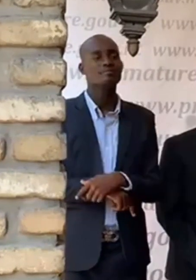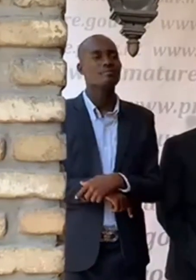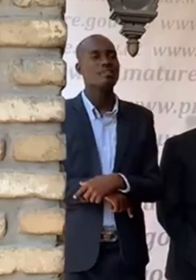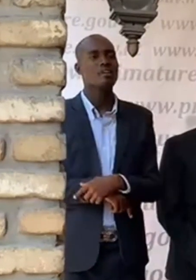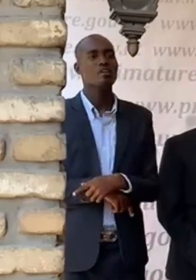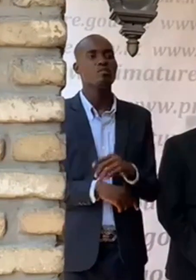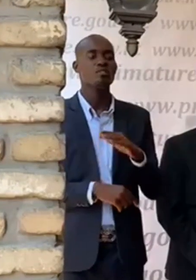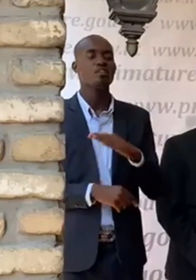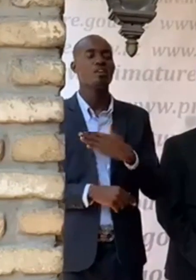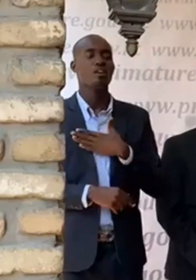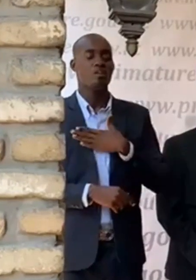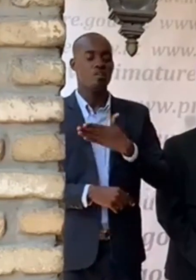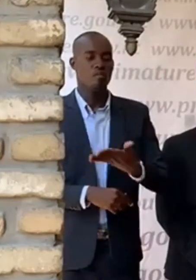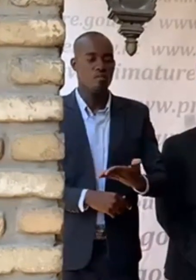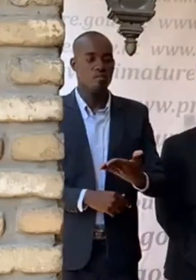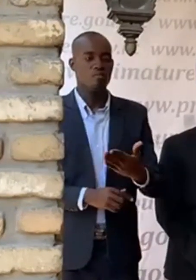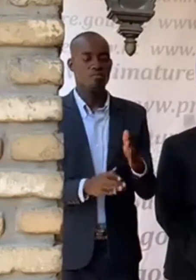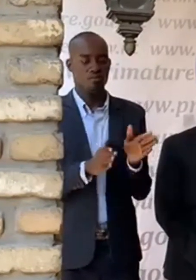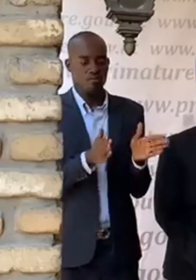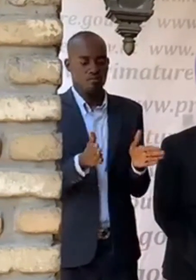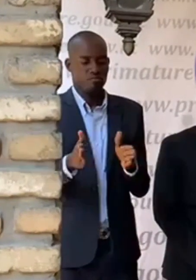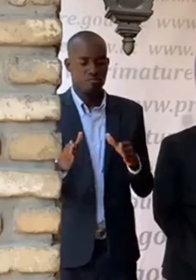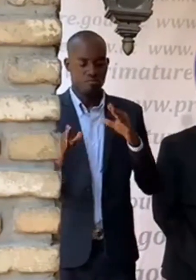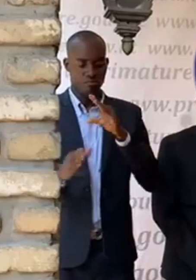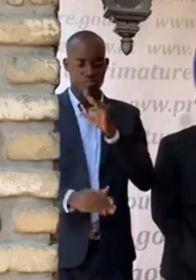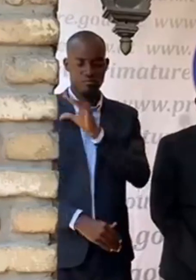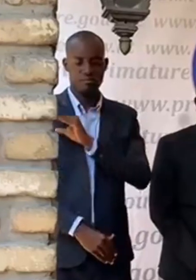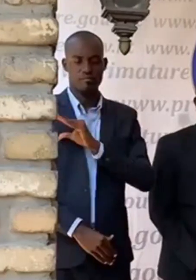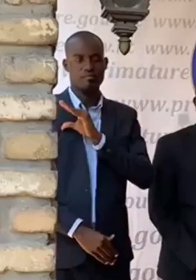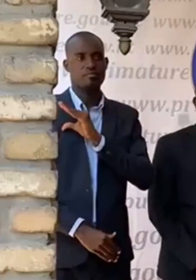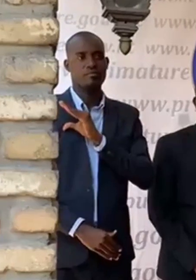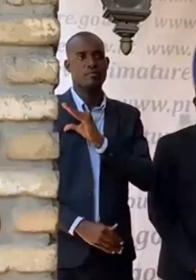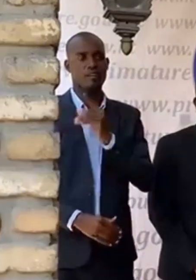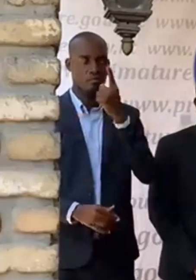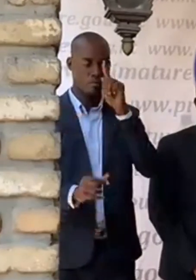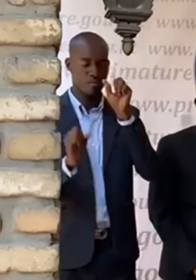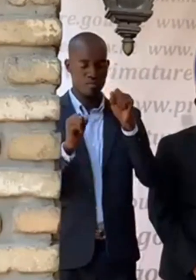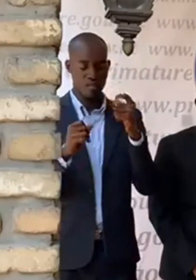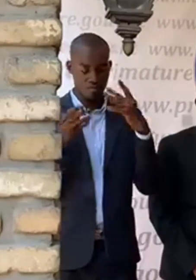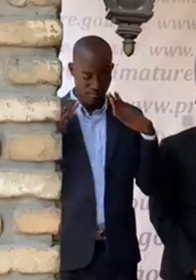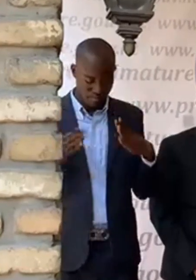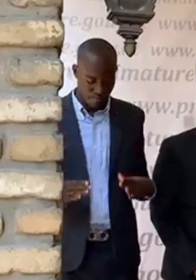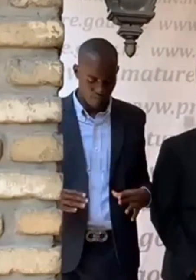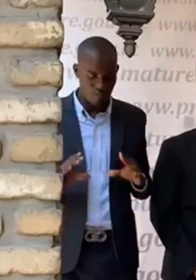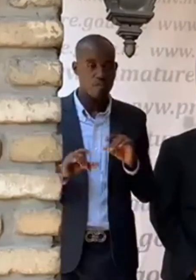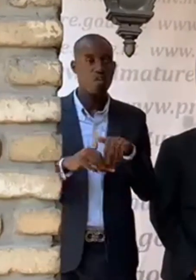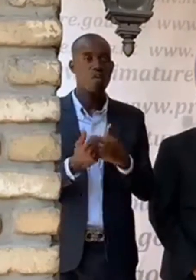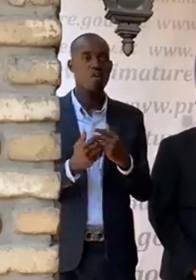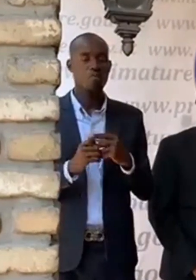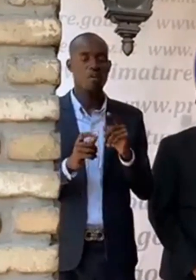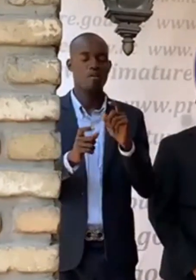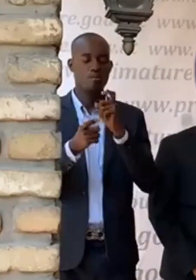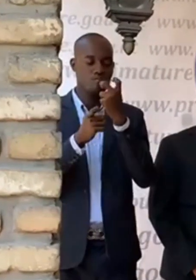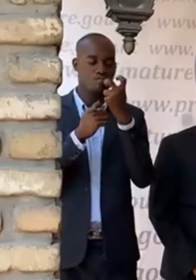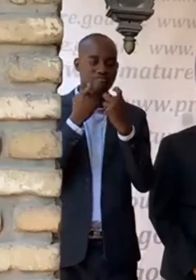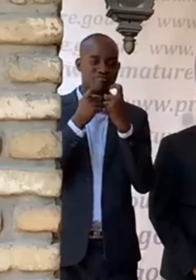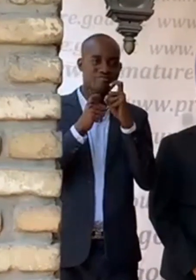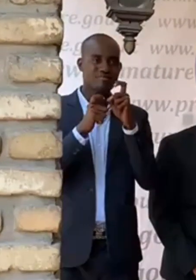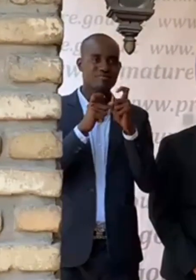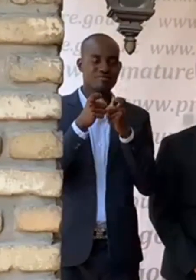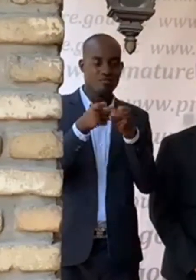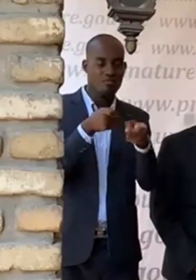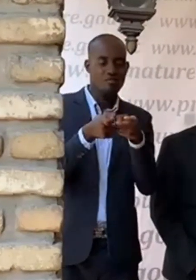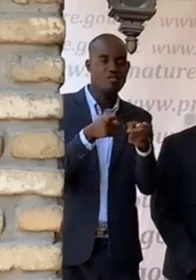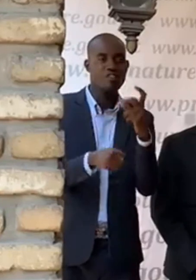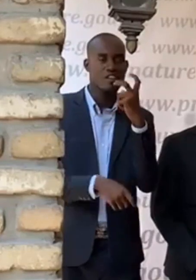lui-même son façon pour le ta fait quoi que et c'est mauvaise gestion moun ki nan entourage li qui fait le démissionner.